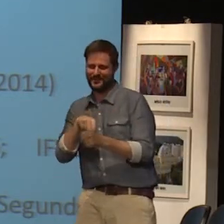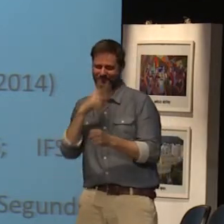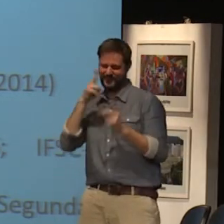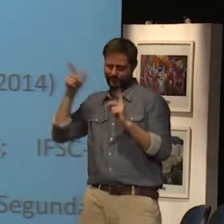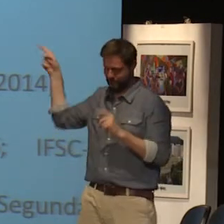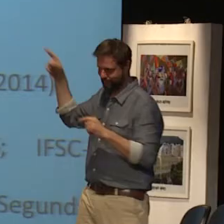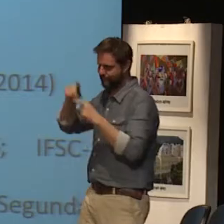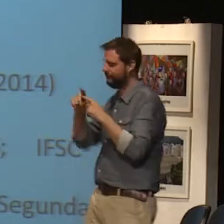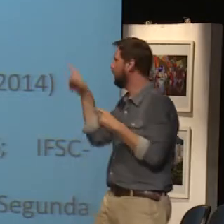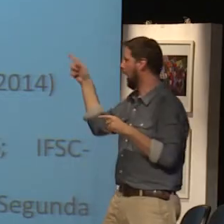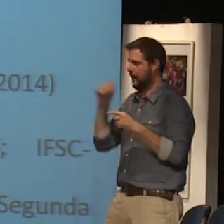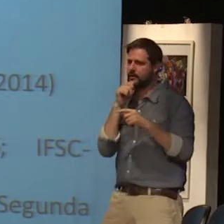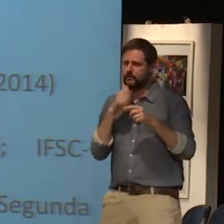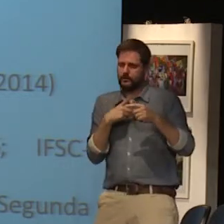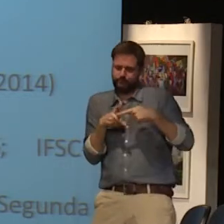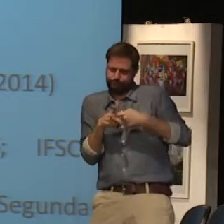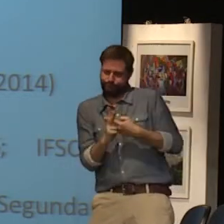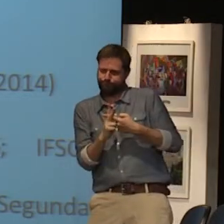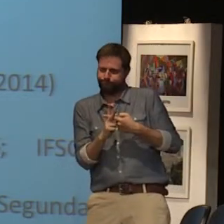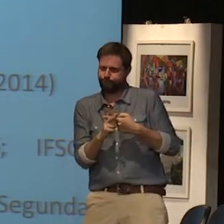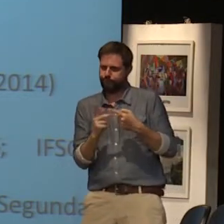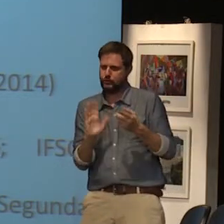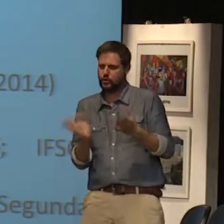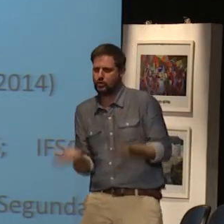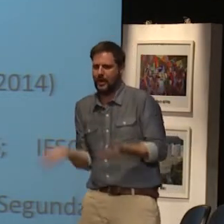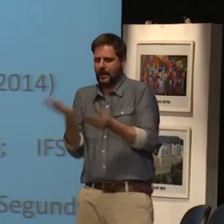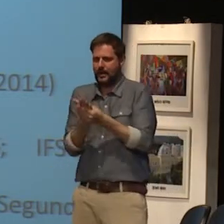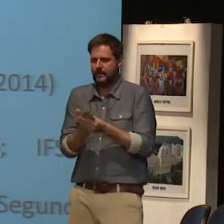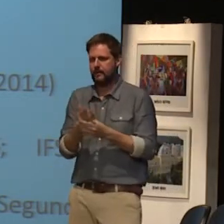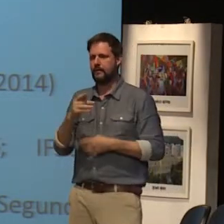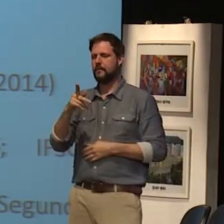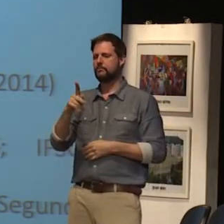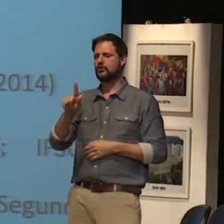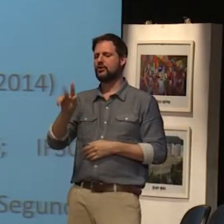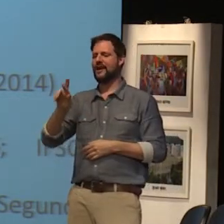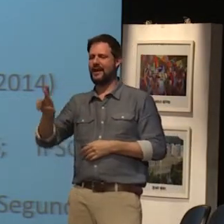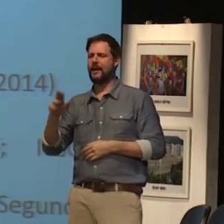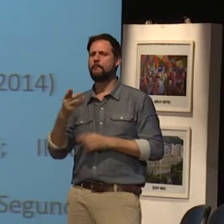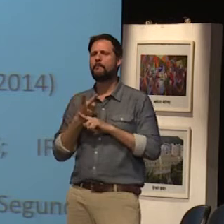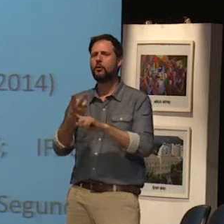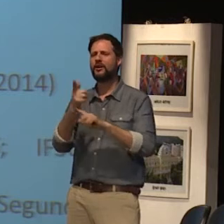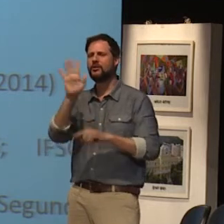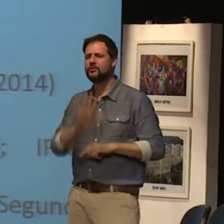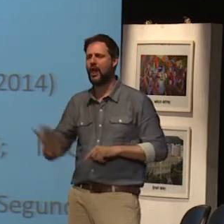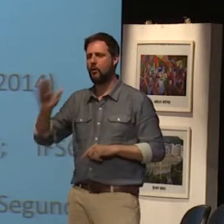não pode substituir o português, é essa lei que fala. Então, né, já teve um conserto, um adendo, né,